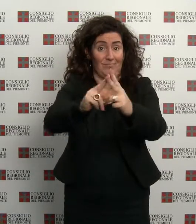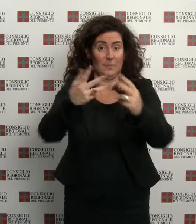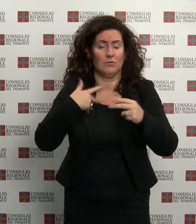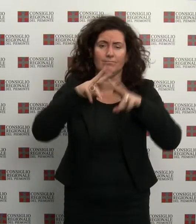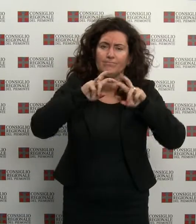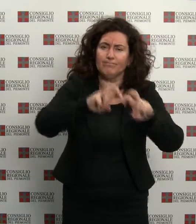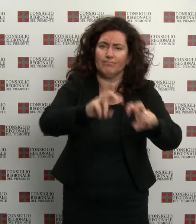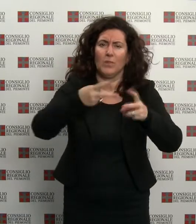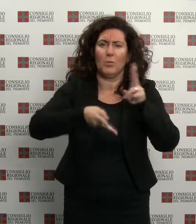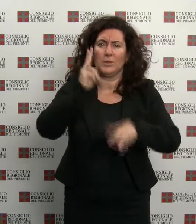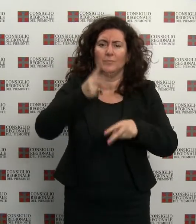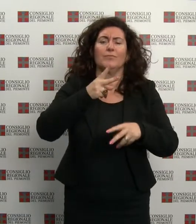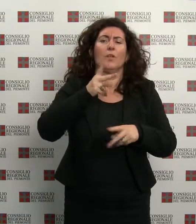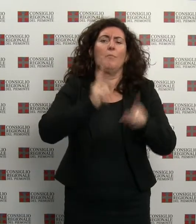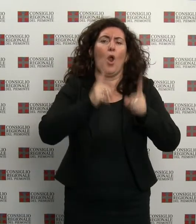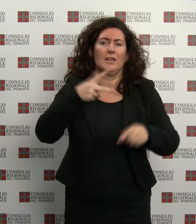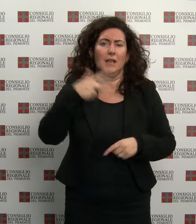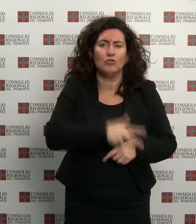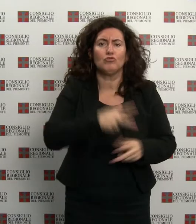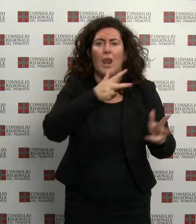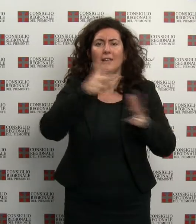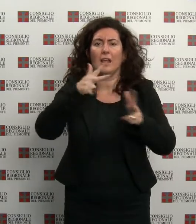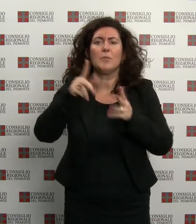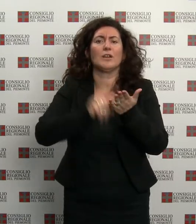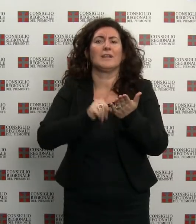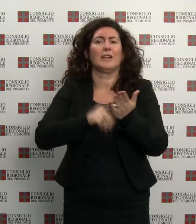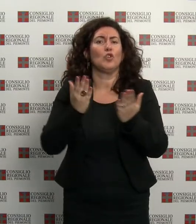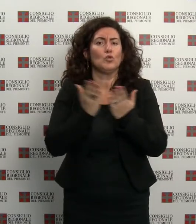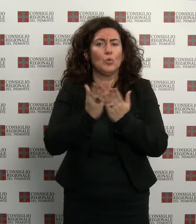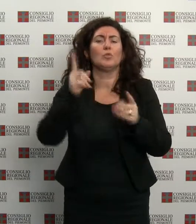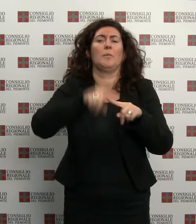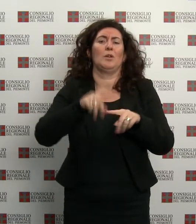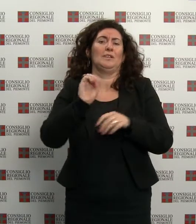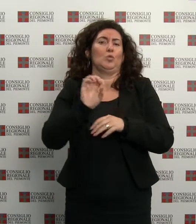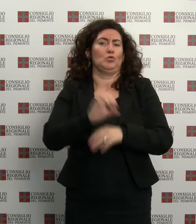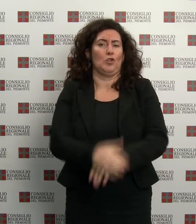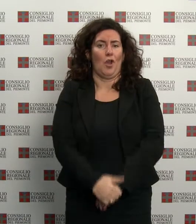le materie relative a politiche sociali, trasporti, diritto allo studio e istruzione.